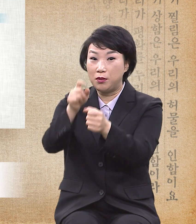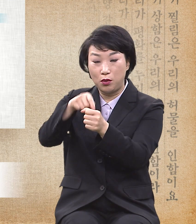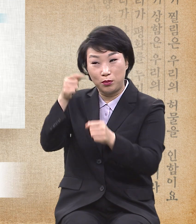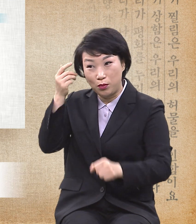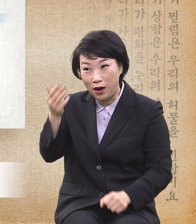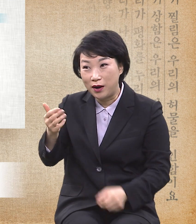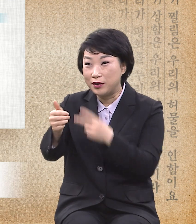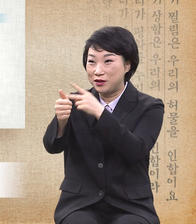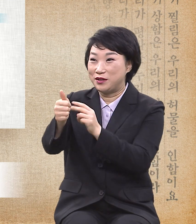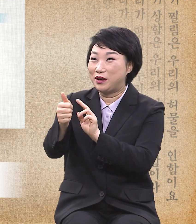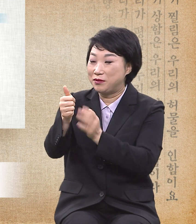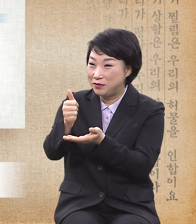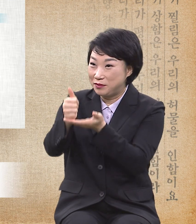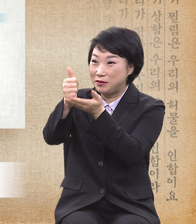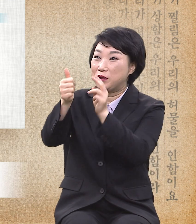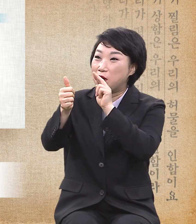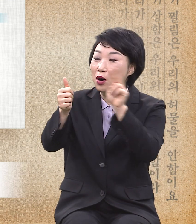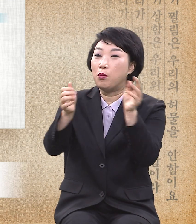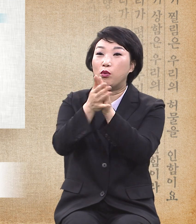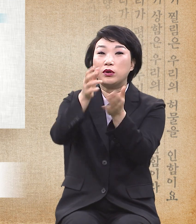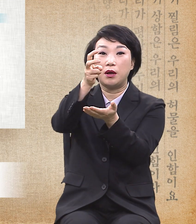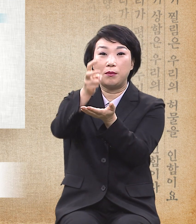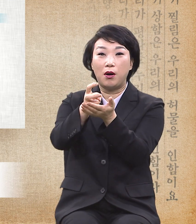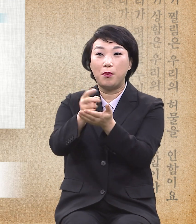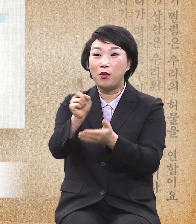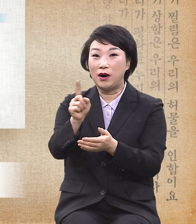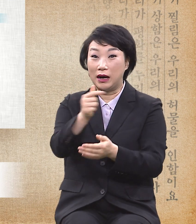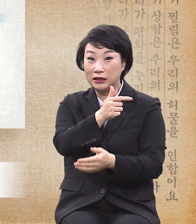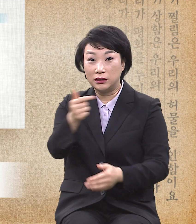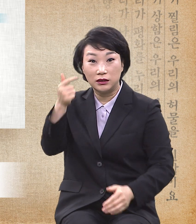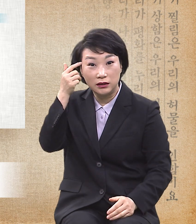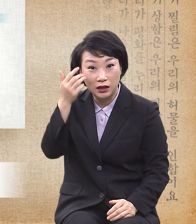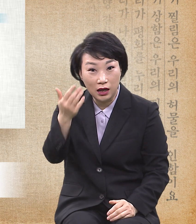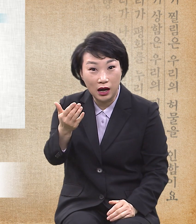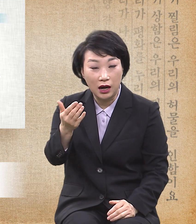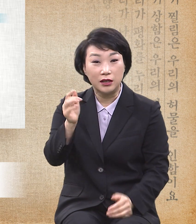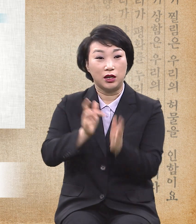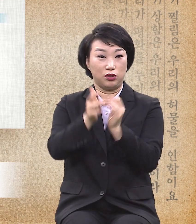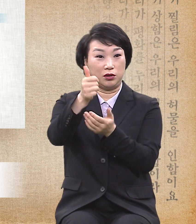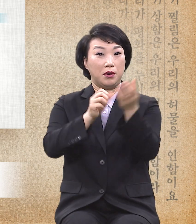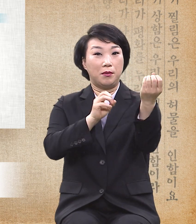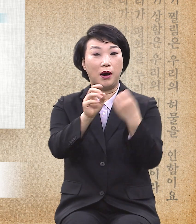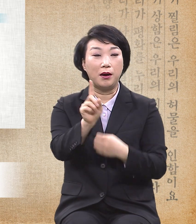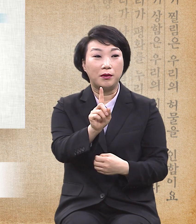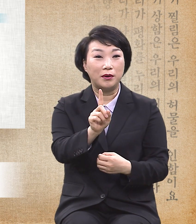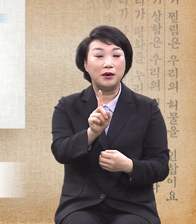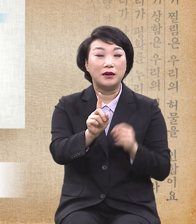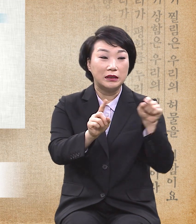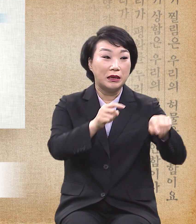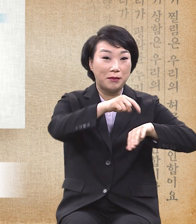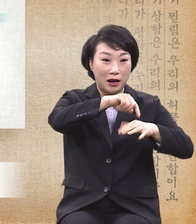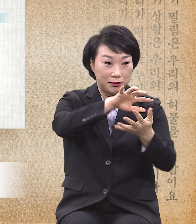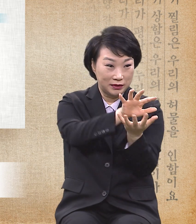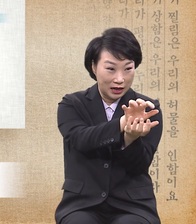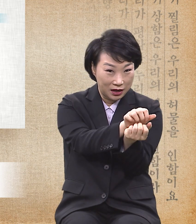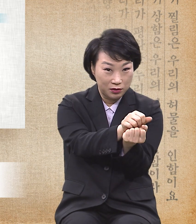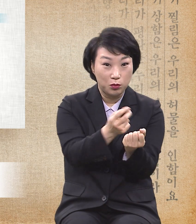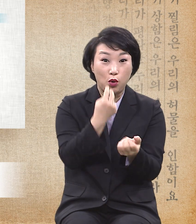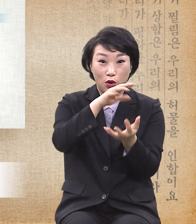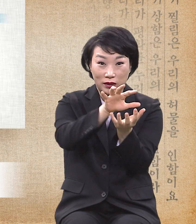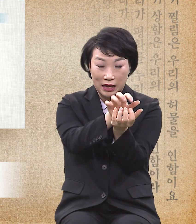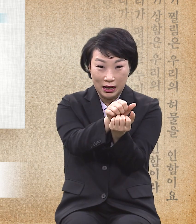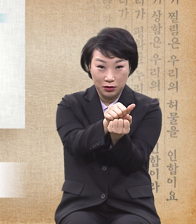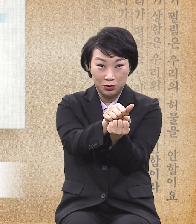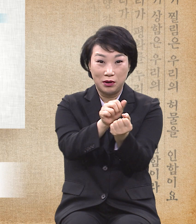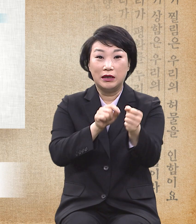묻되 선생님이여 율법 중에 어느 계명이 크니이까? 예수께서 가라사대 네 마음을 다하고